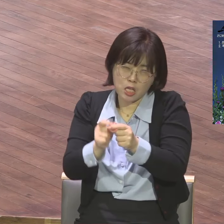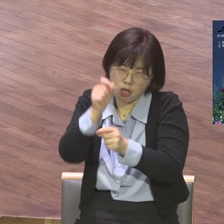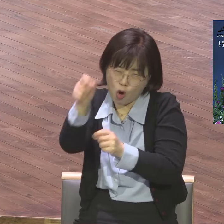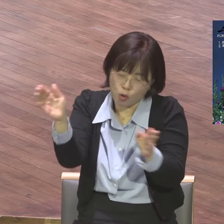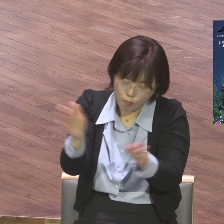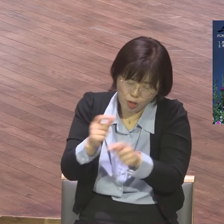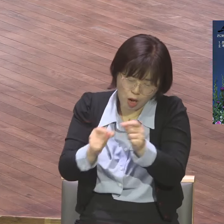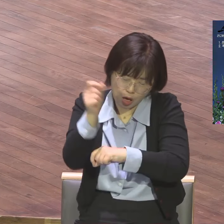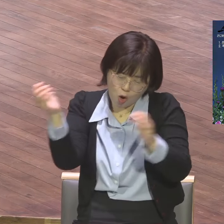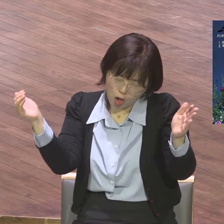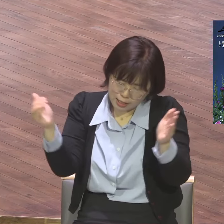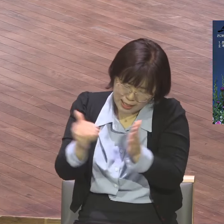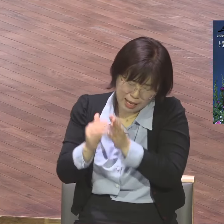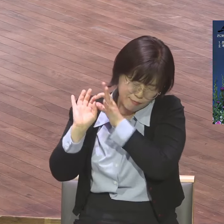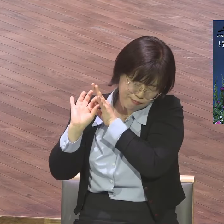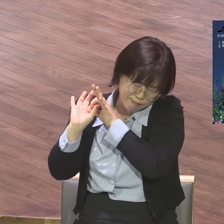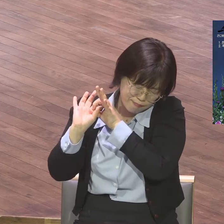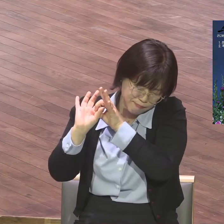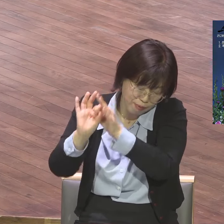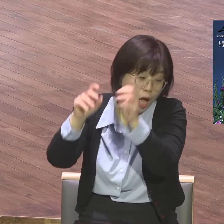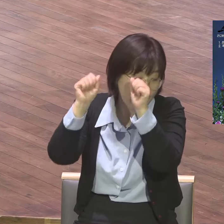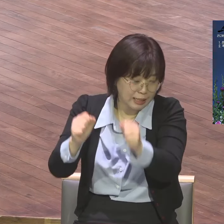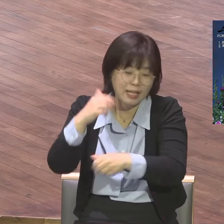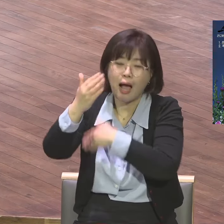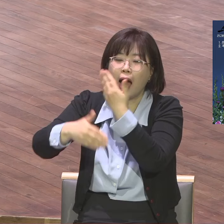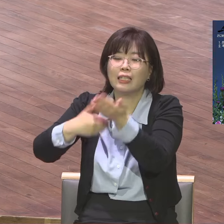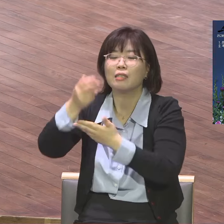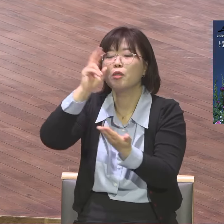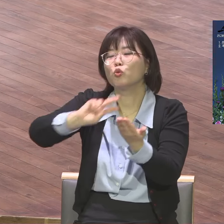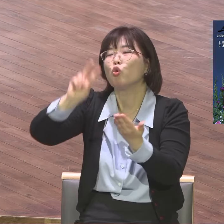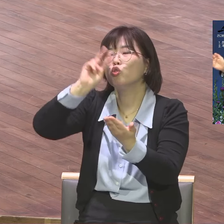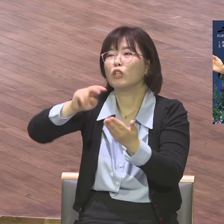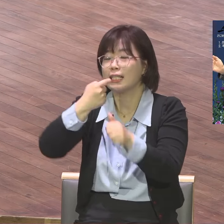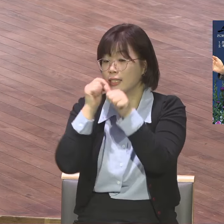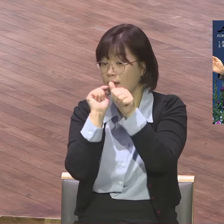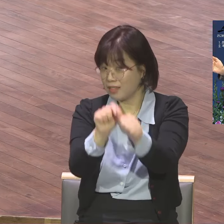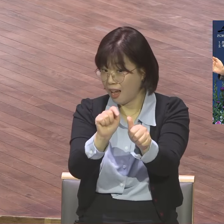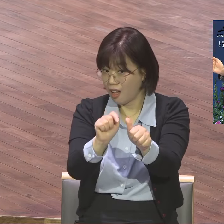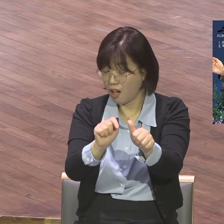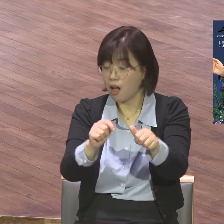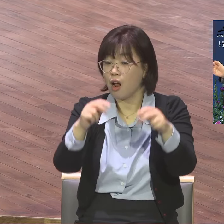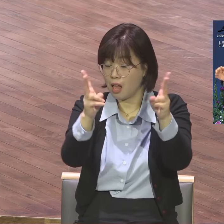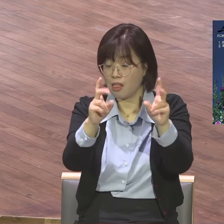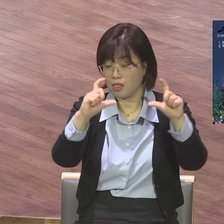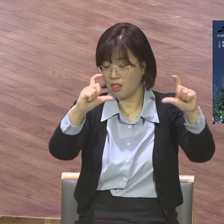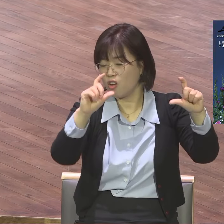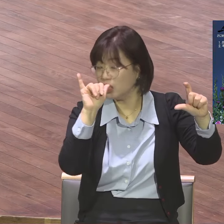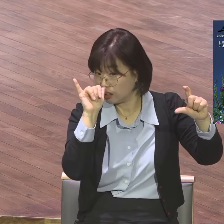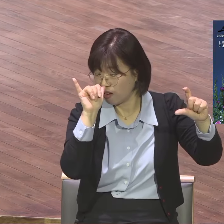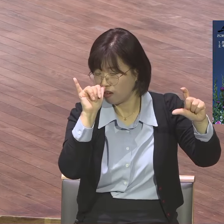너희 하나님 여호와를 송축할지어다. 영원부터 영원까지.